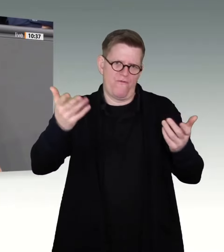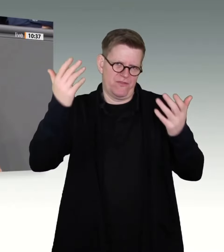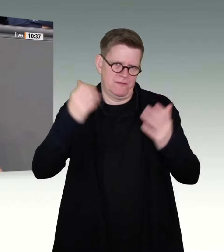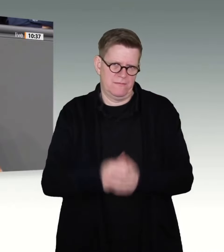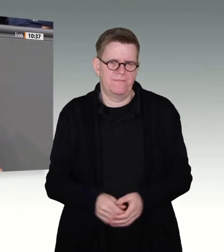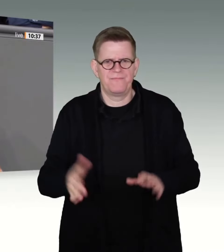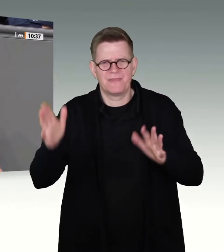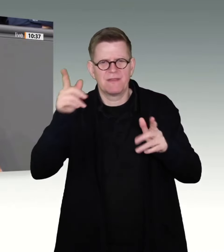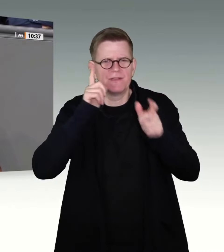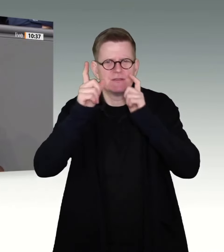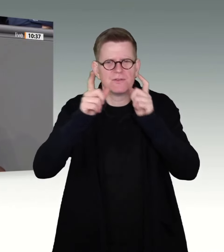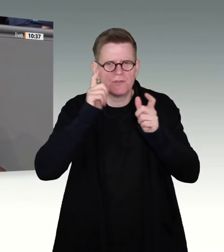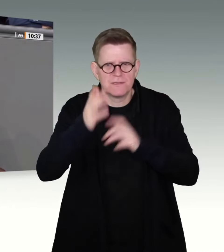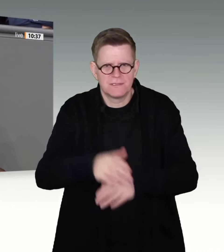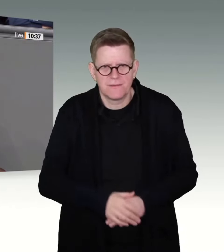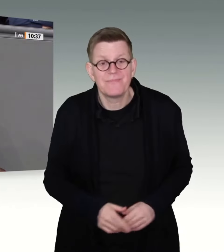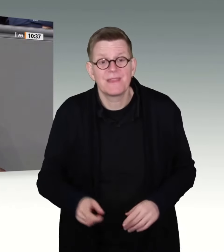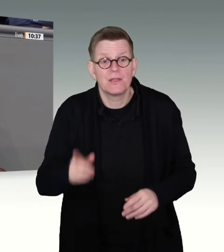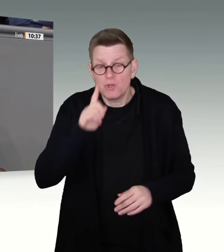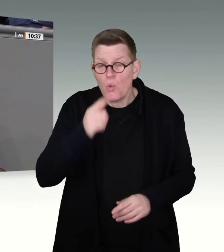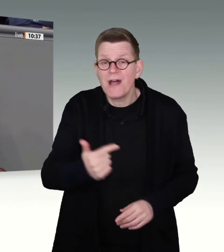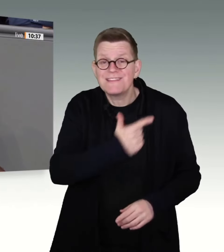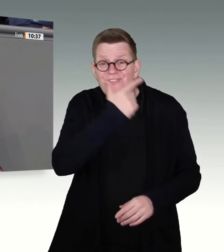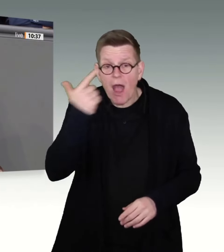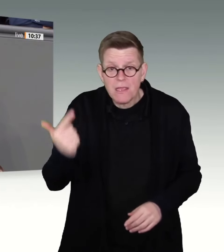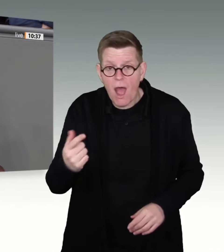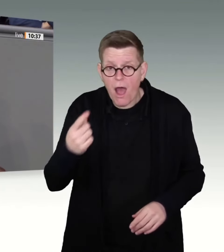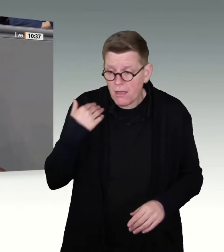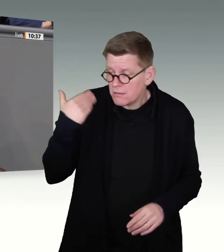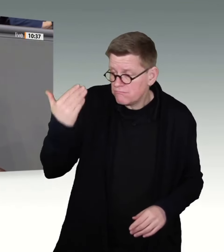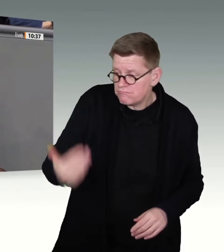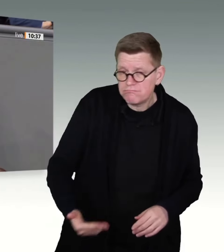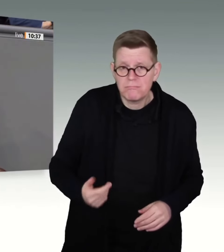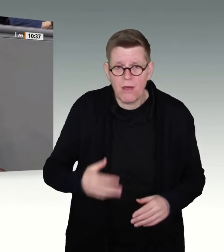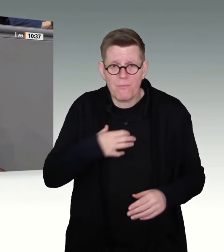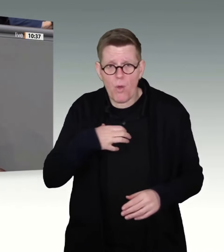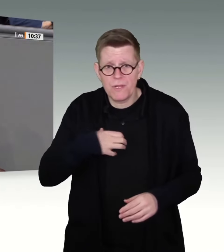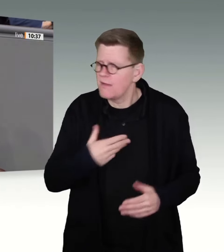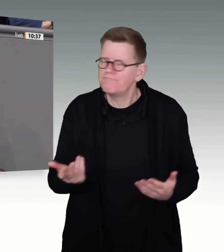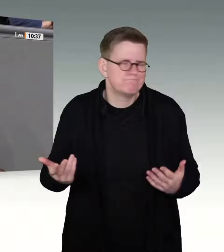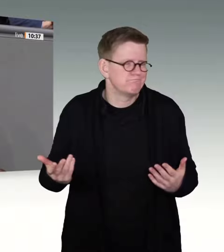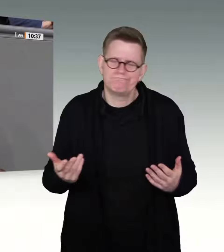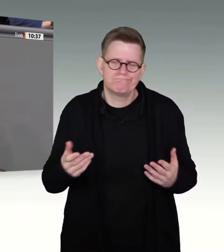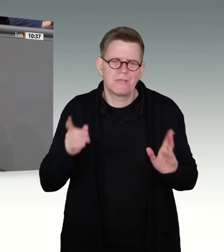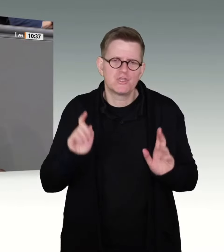Problem nicht nur in den letzten zwei Jahren entstanden, sondern das Ergebnis einer